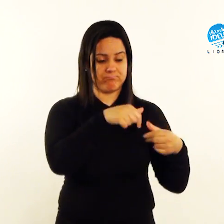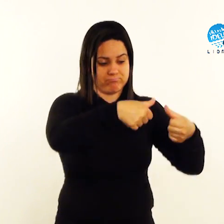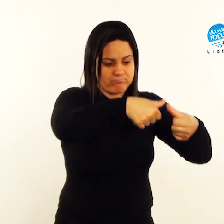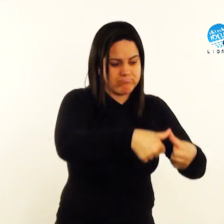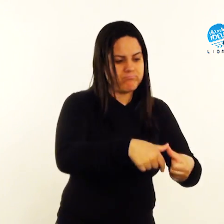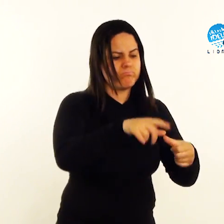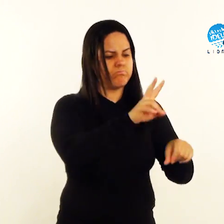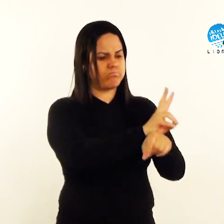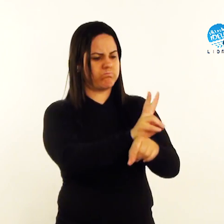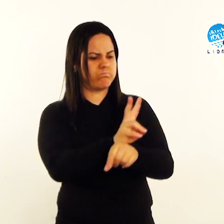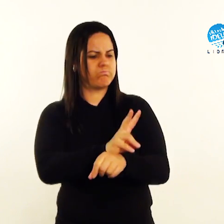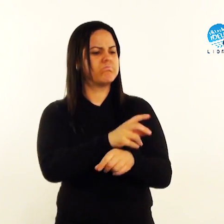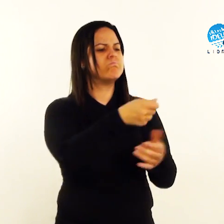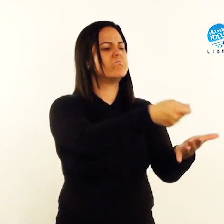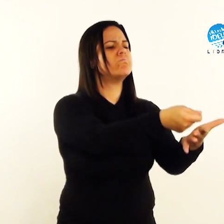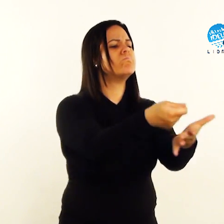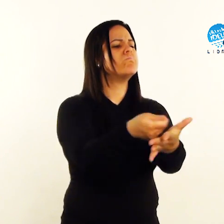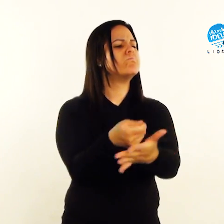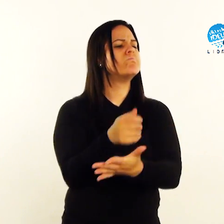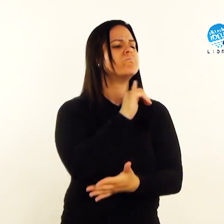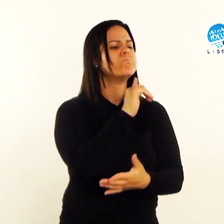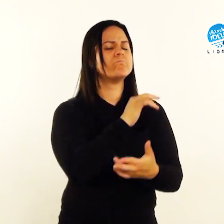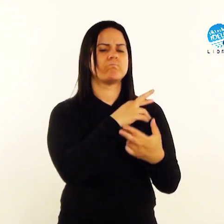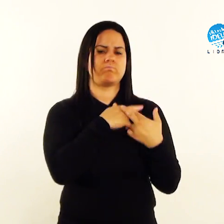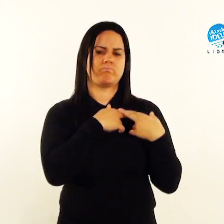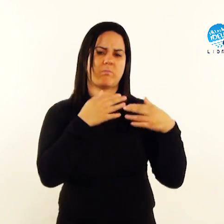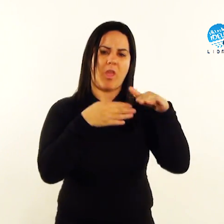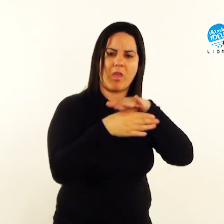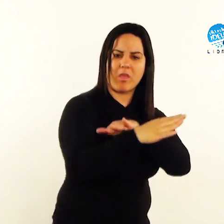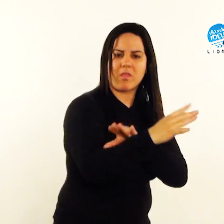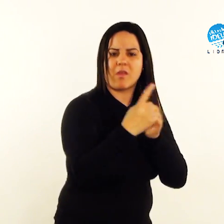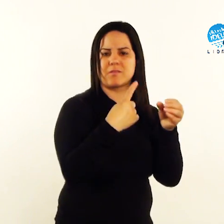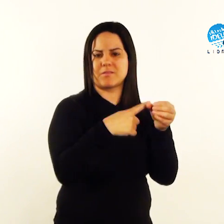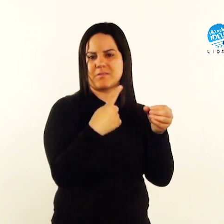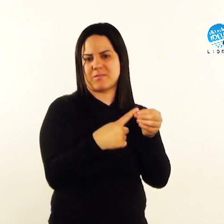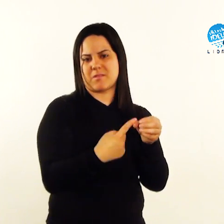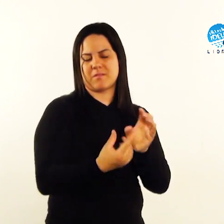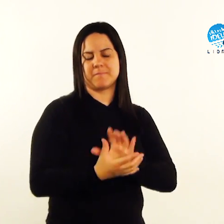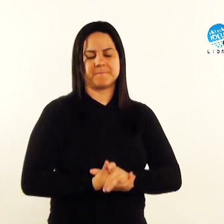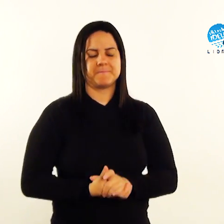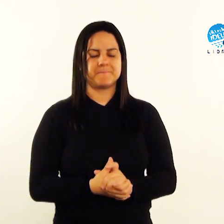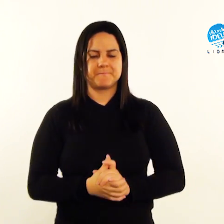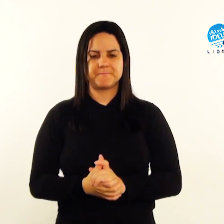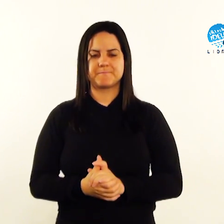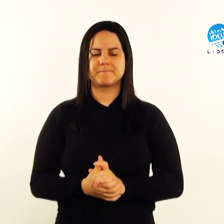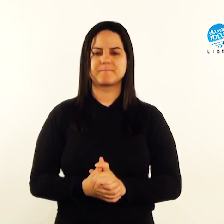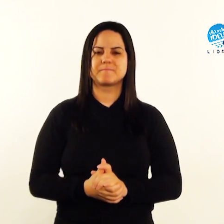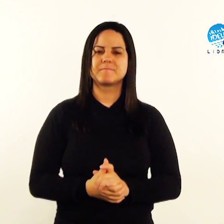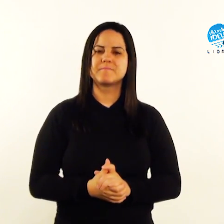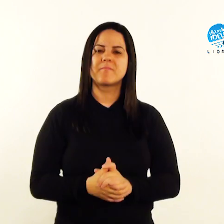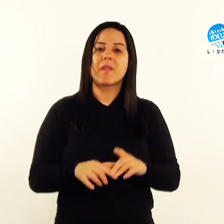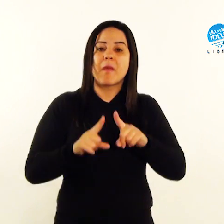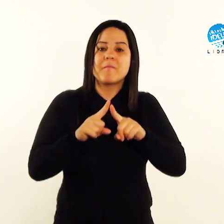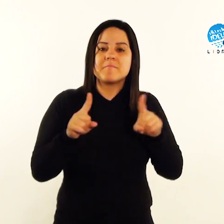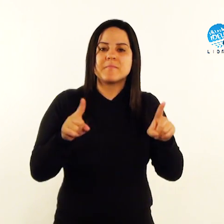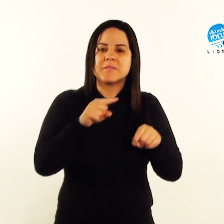aquela função por 5 anos, na entrada de Jericó. Mas quando esse homem